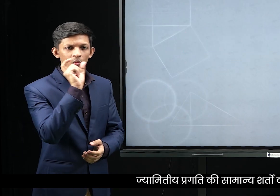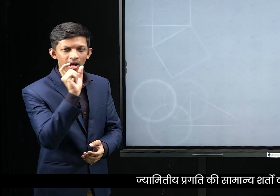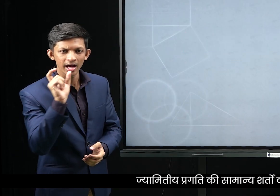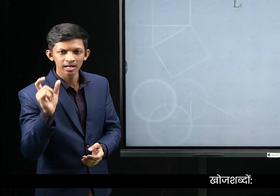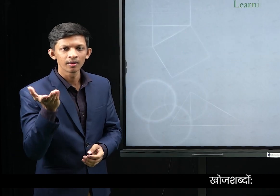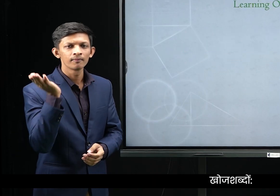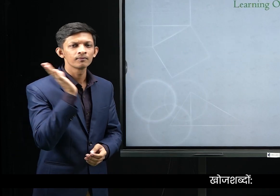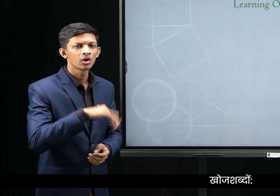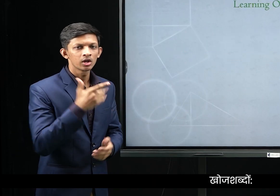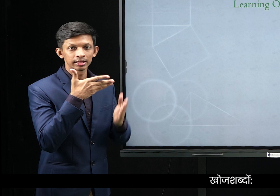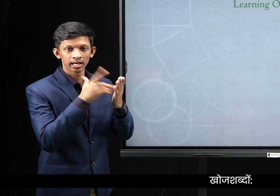समझाना, कोड शब्दों,